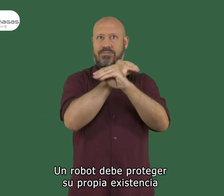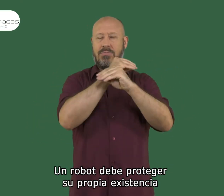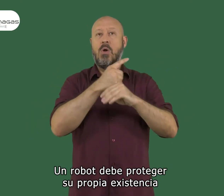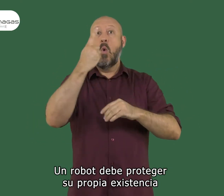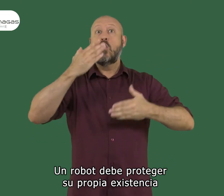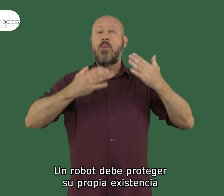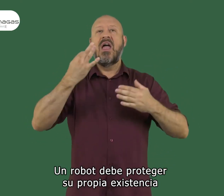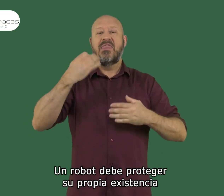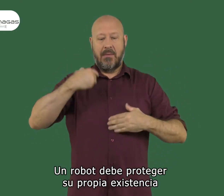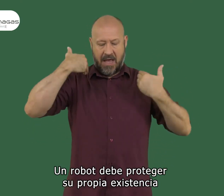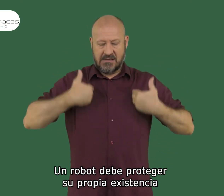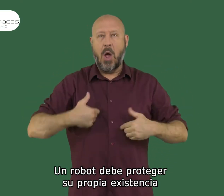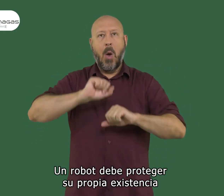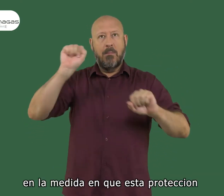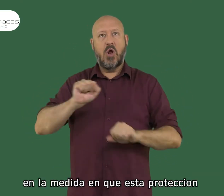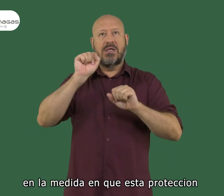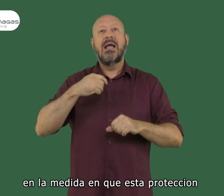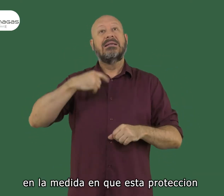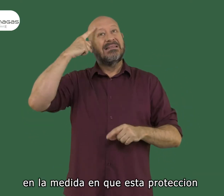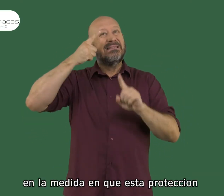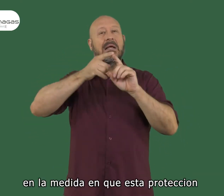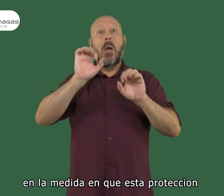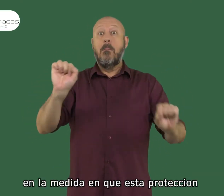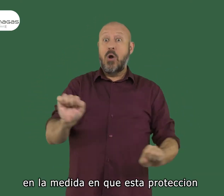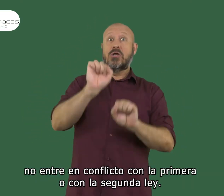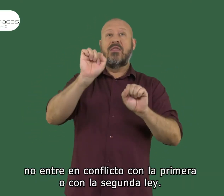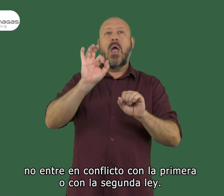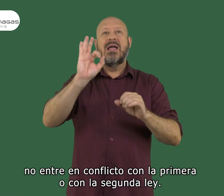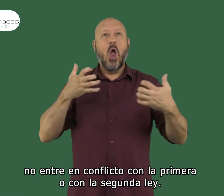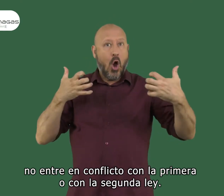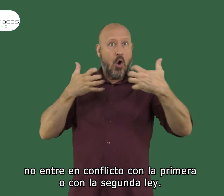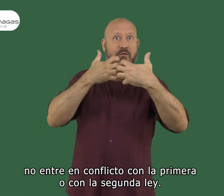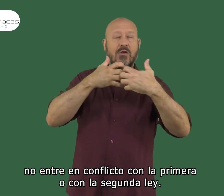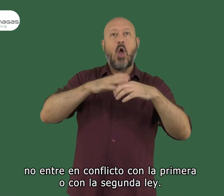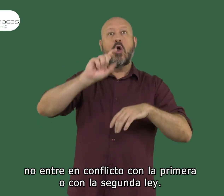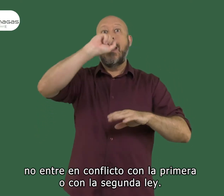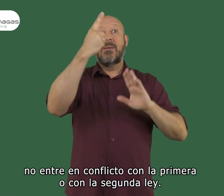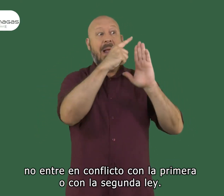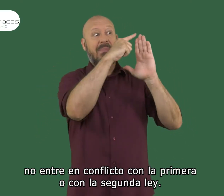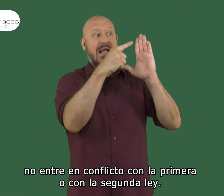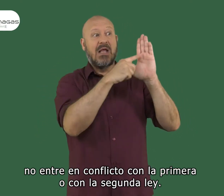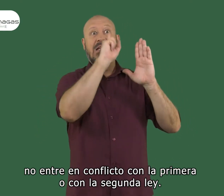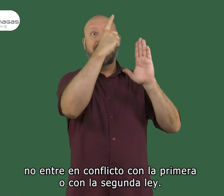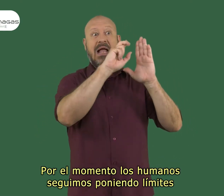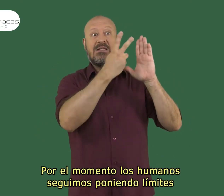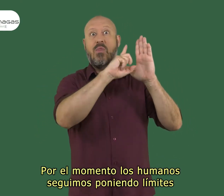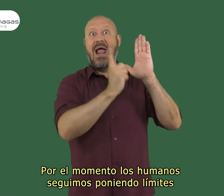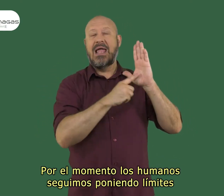debe proteger su propia existencia en la medida en que esta protección no entre en conflicto con la primera o con la segunda